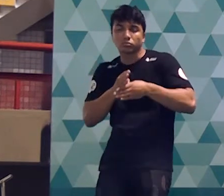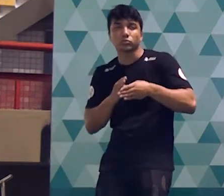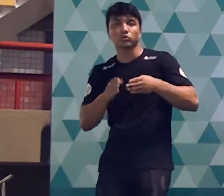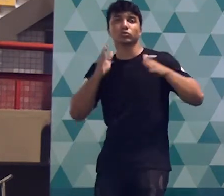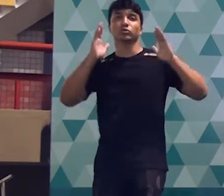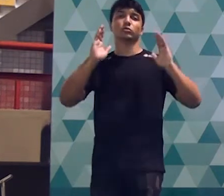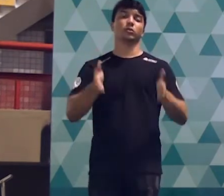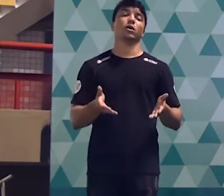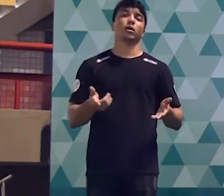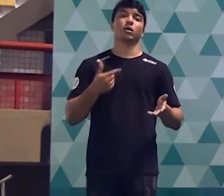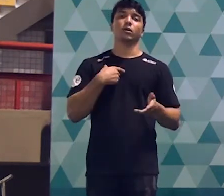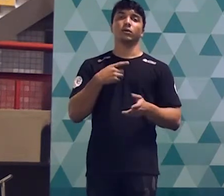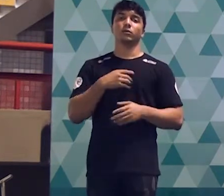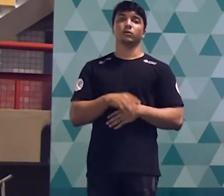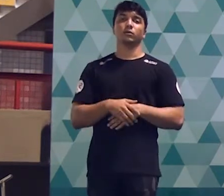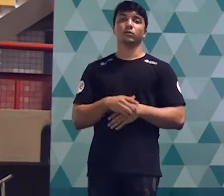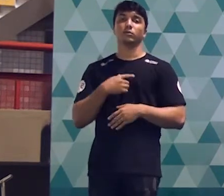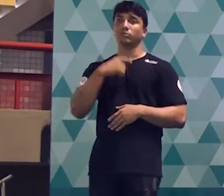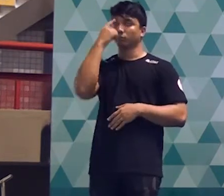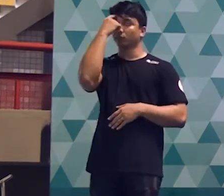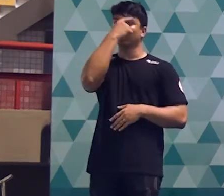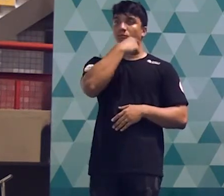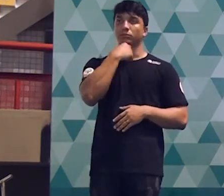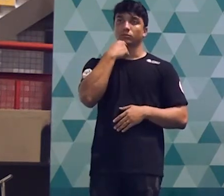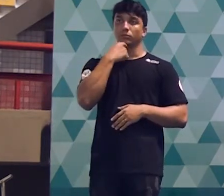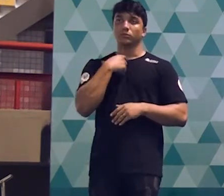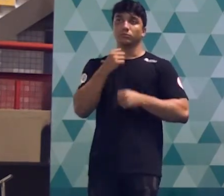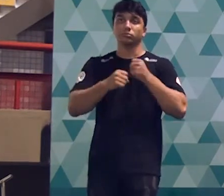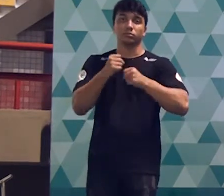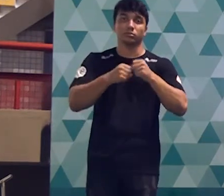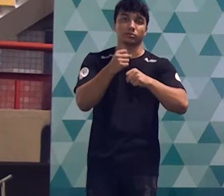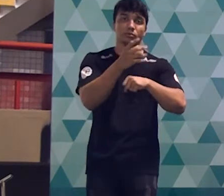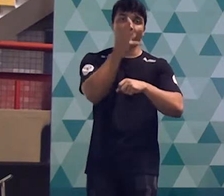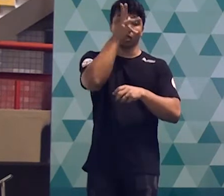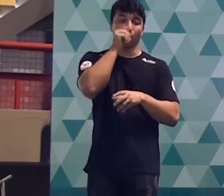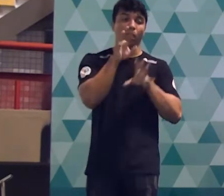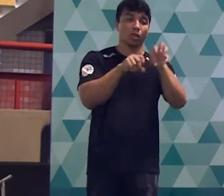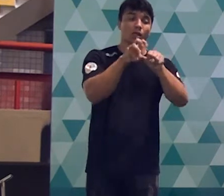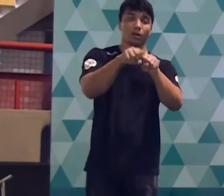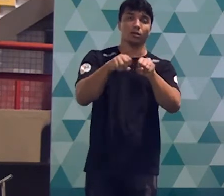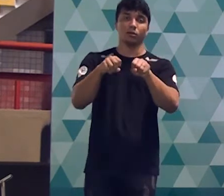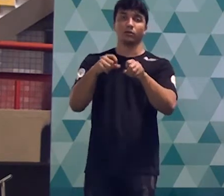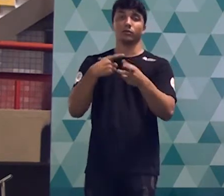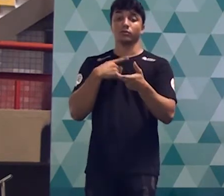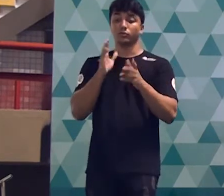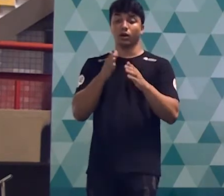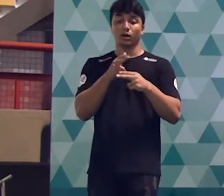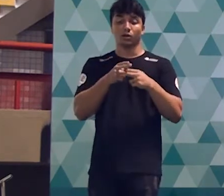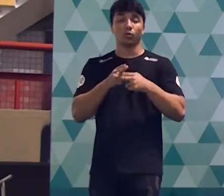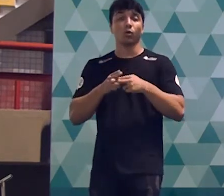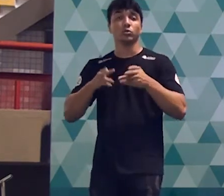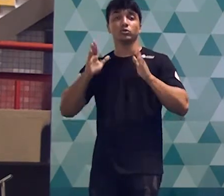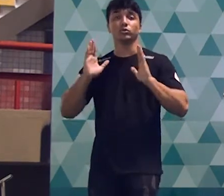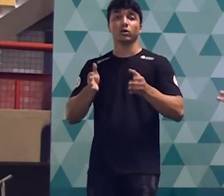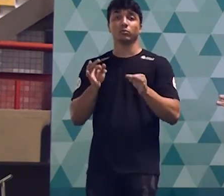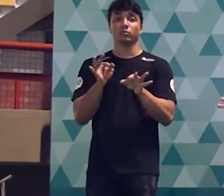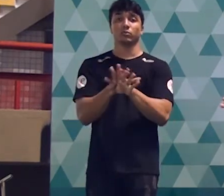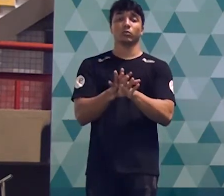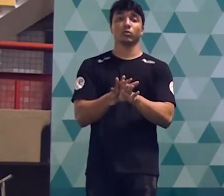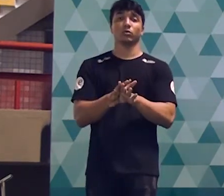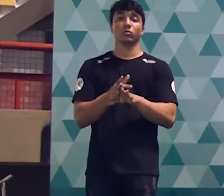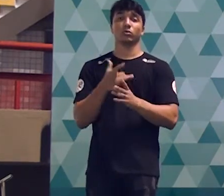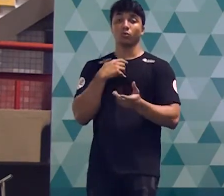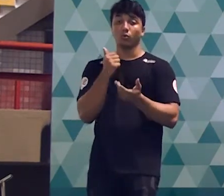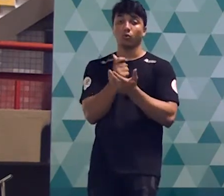imagine o que é você correr meia hora atrás de pegar uma galinha para matar. Hoje em dia já vem só os pedacinhos. Você vai para o restaurante, já